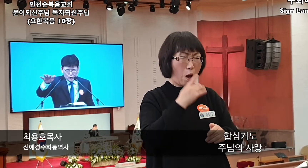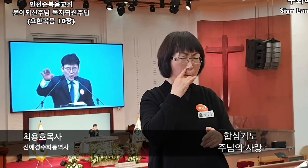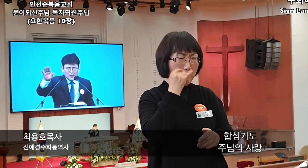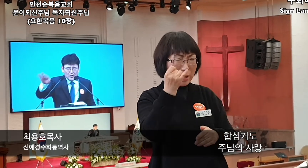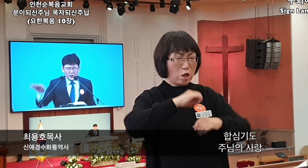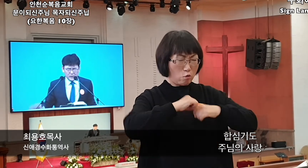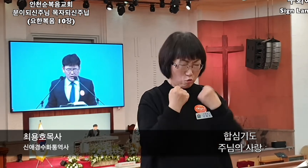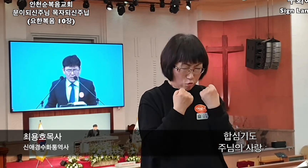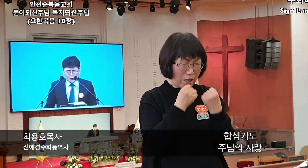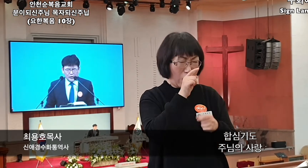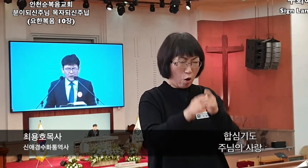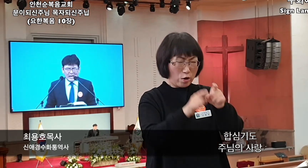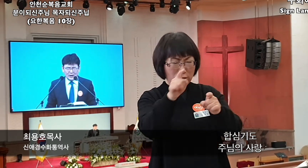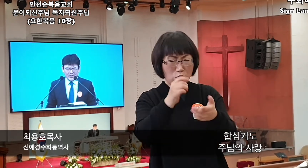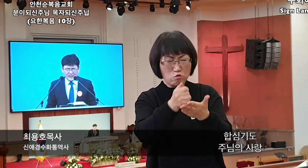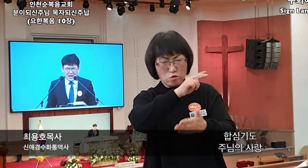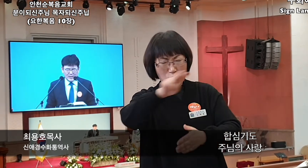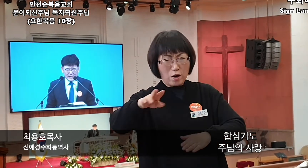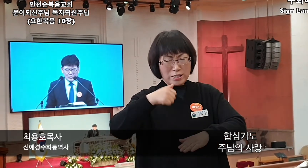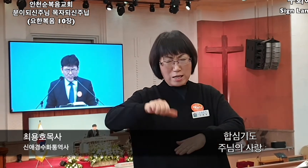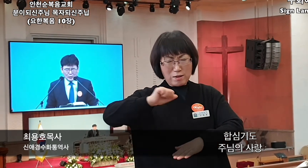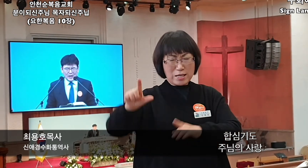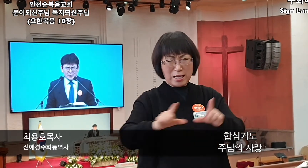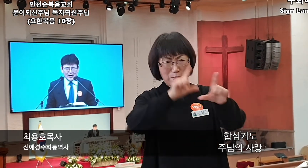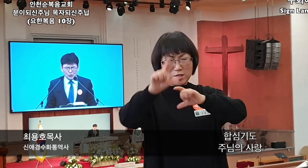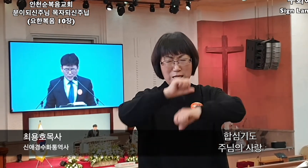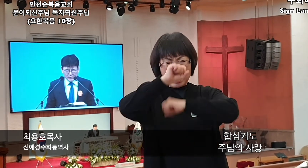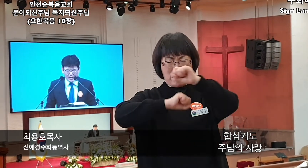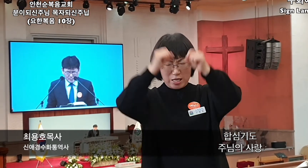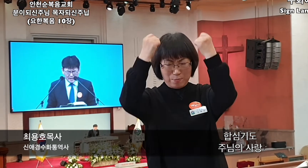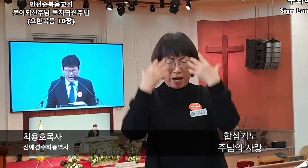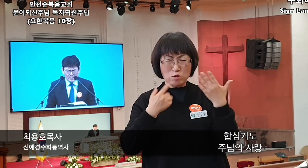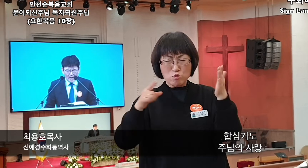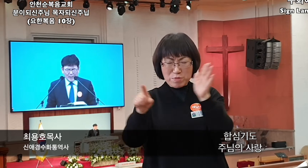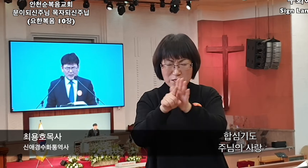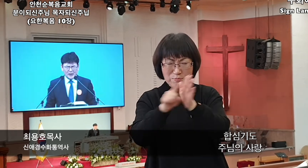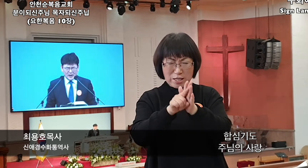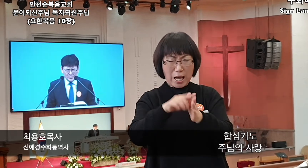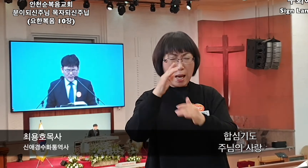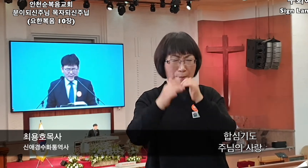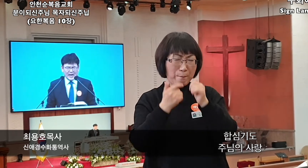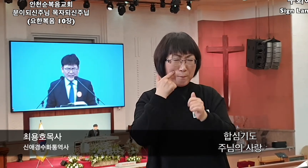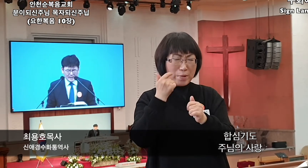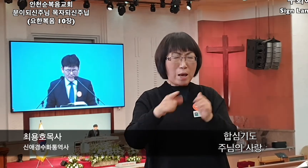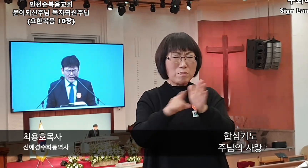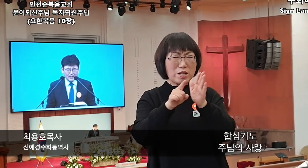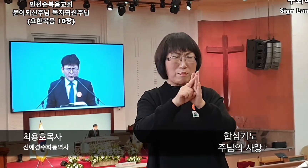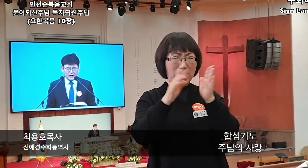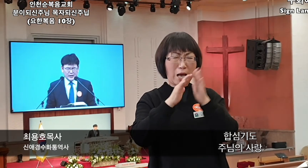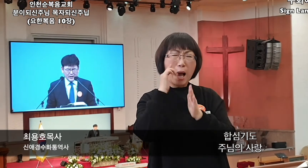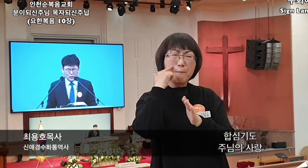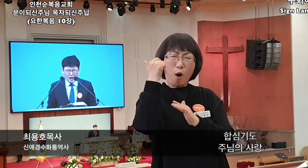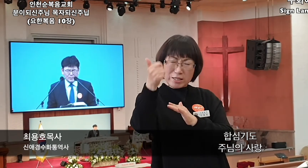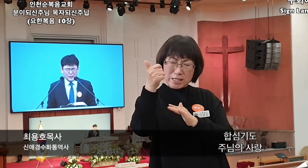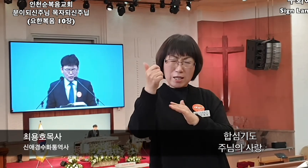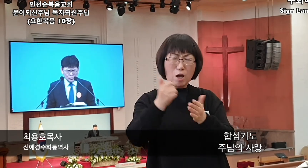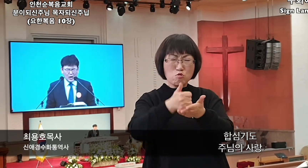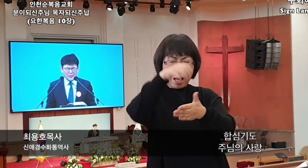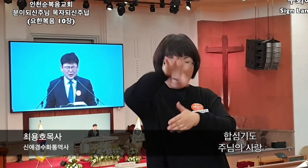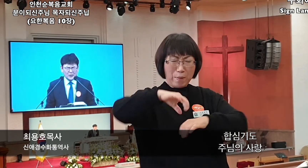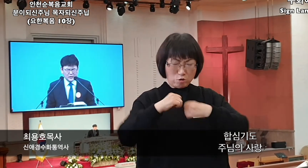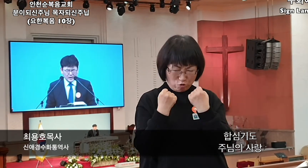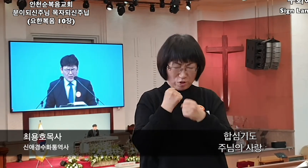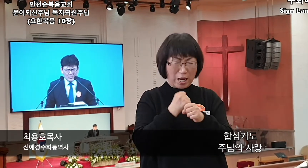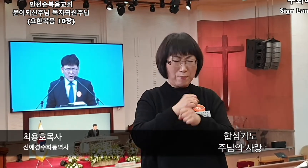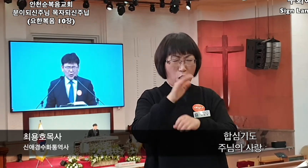어머니들이 순종하며 걸으니 주여 자녀들의 삶의 자유함이 또한 임할 줄 믿습니다. 아버지 아기 믿음의 가장들 아버지들이 주 앞에